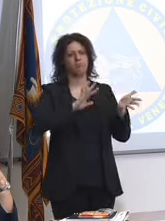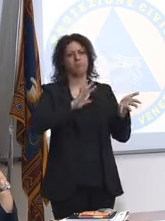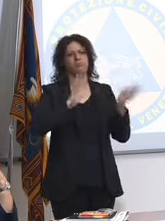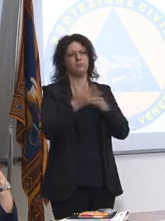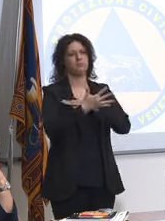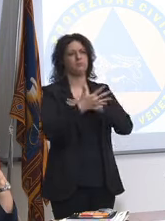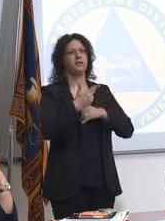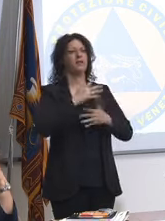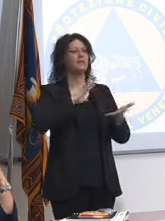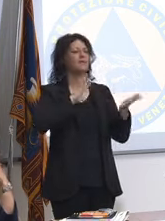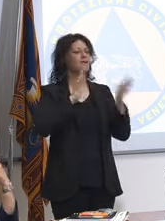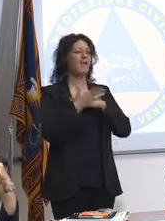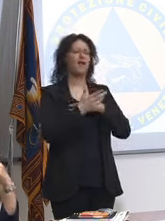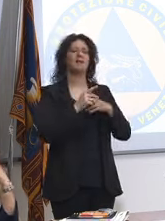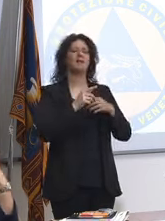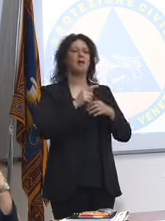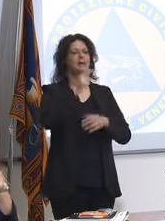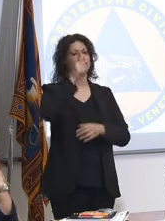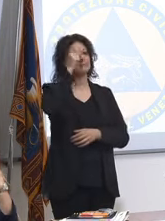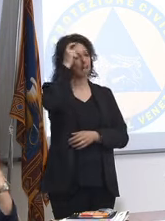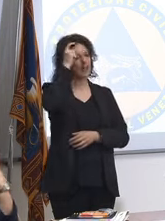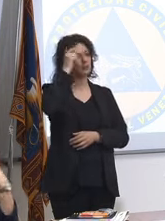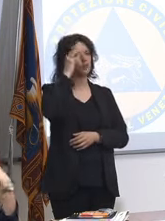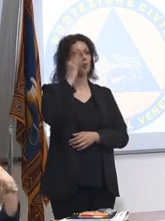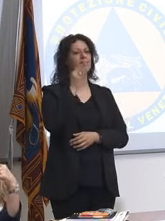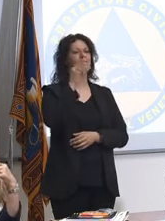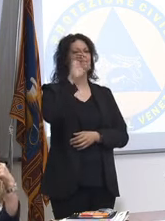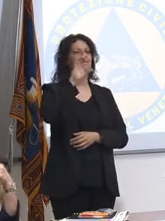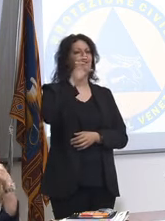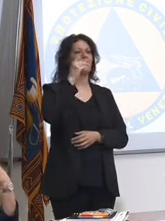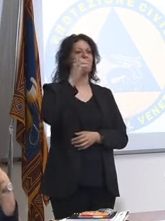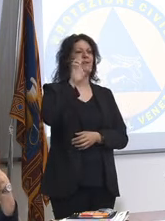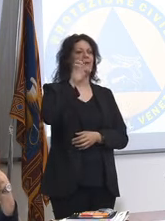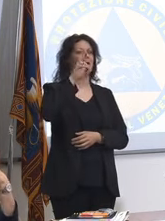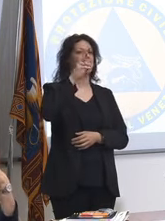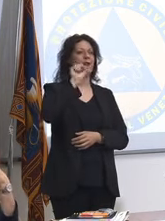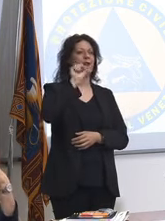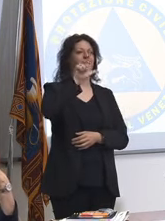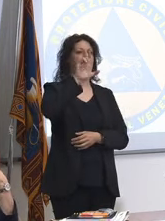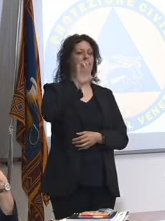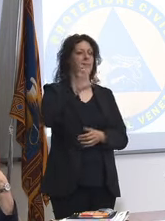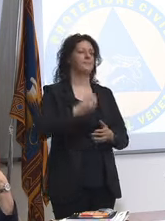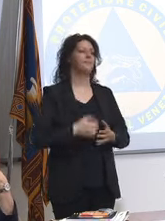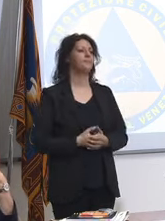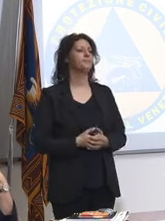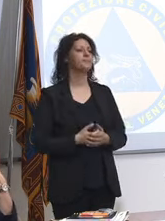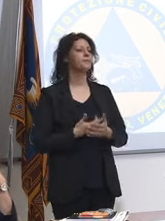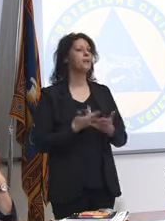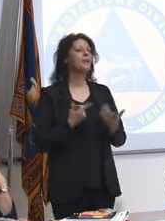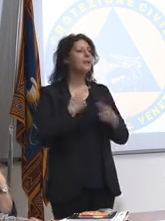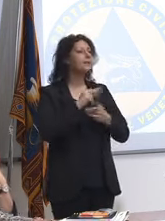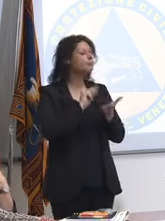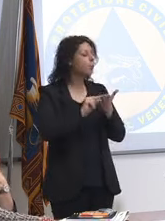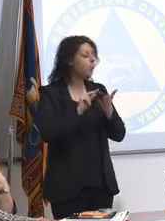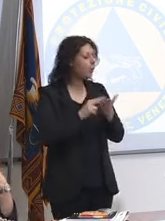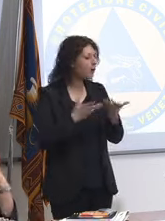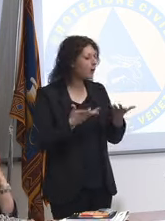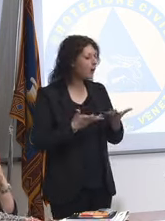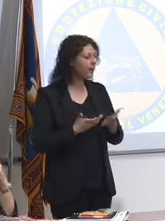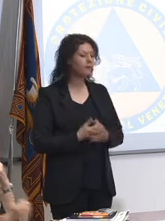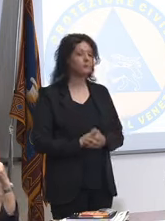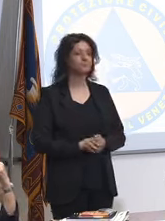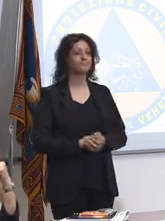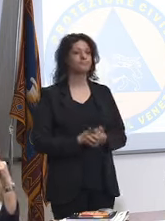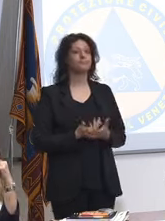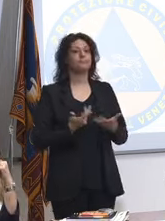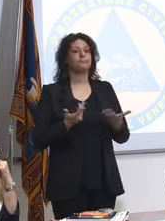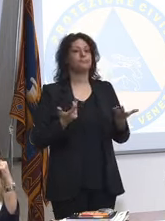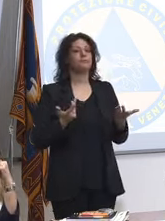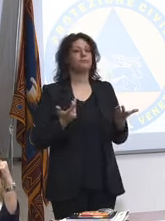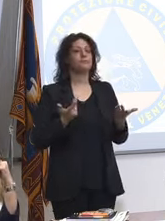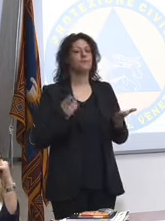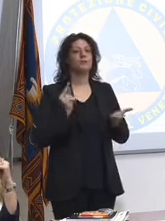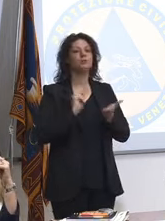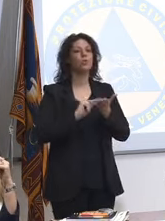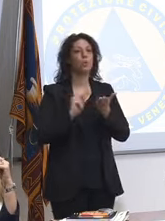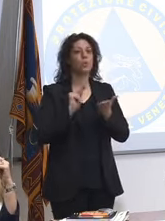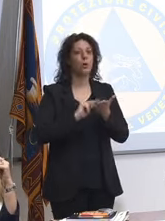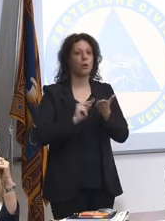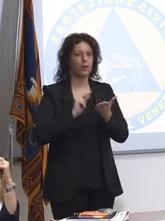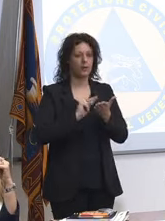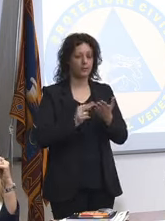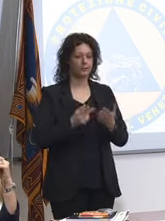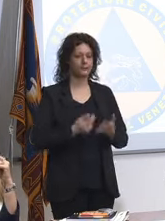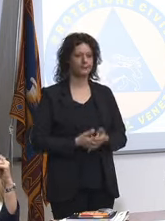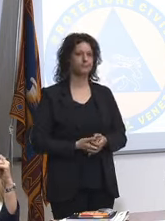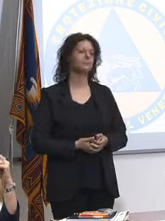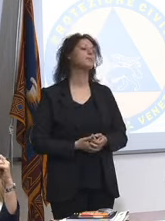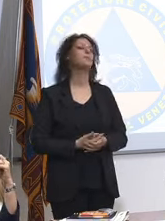paese federale. E sulla scuola mi credo. Ma sulla scuola si va nella stessa direzione. Allora, la scuola,